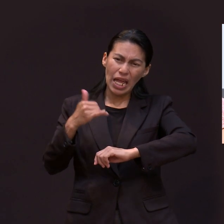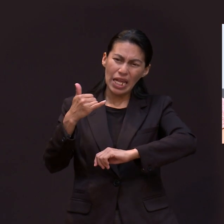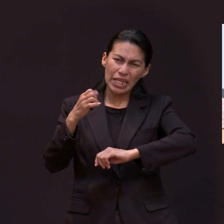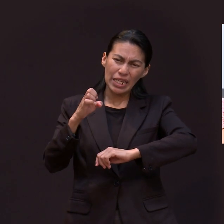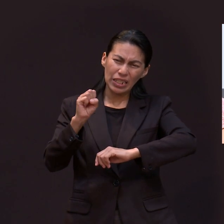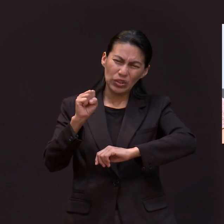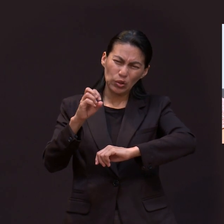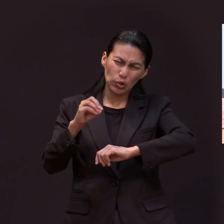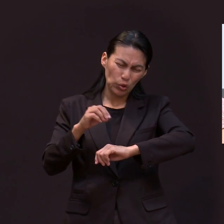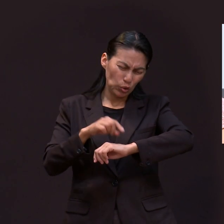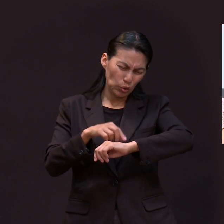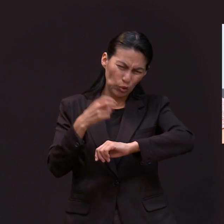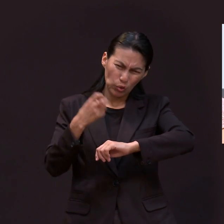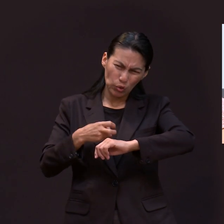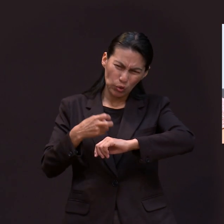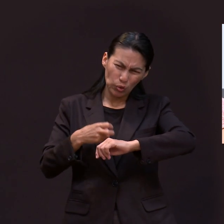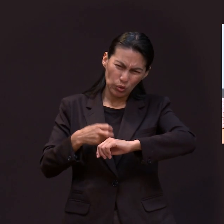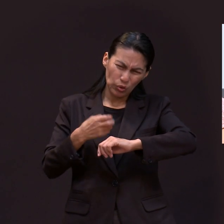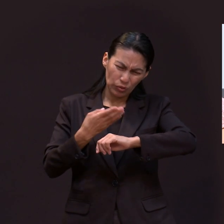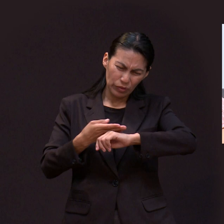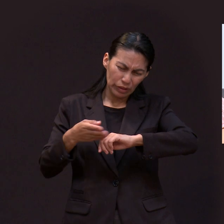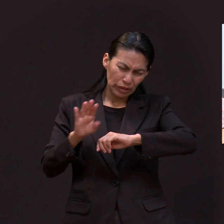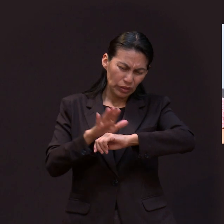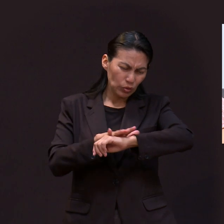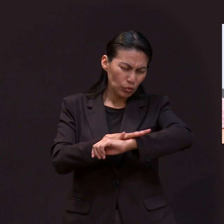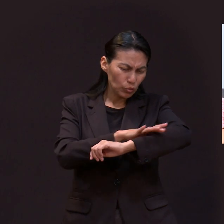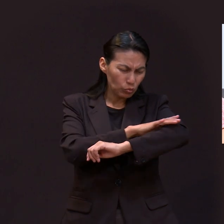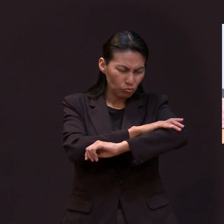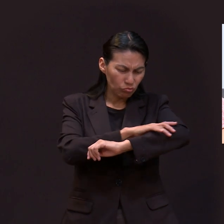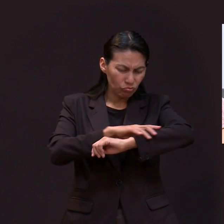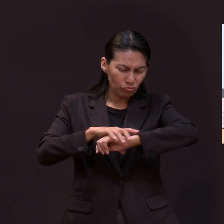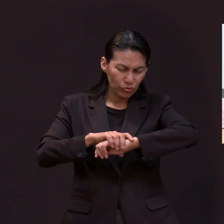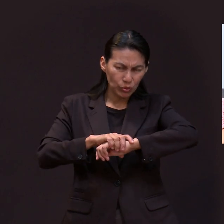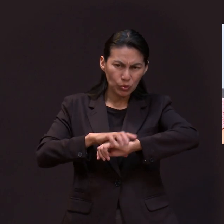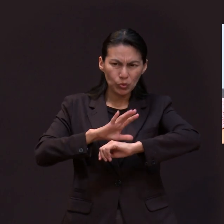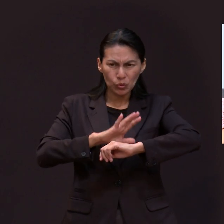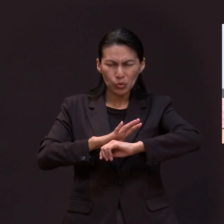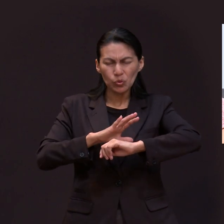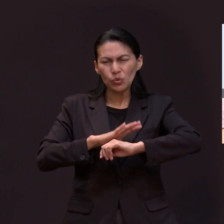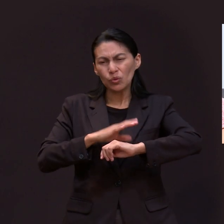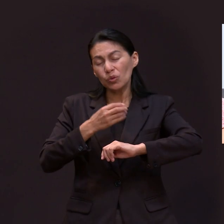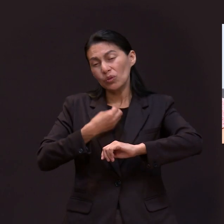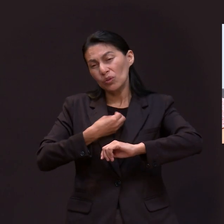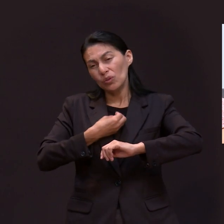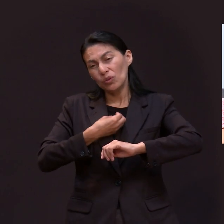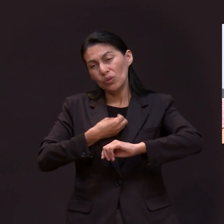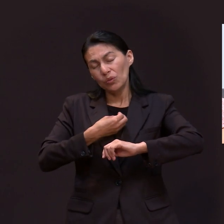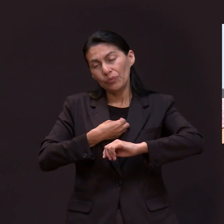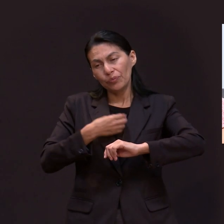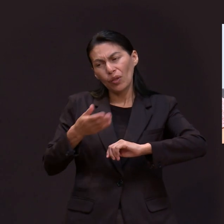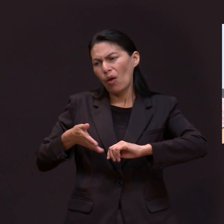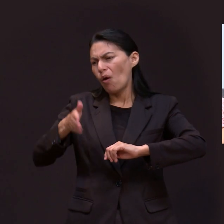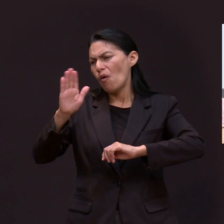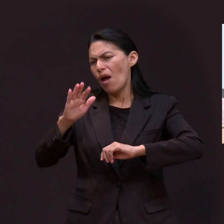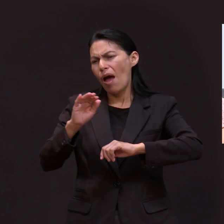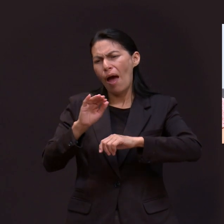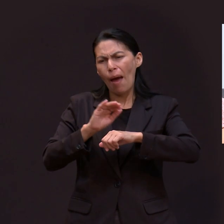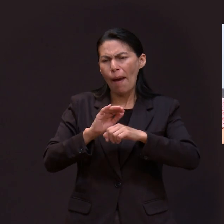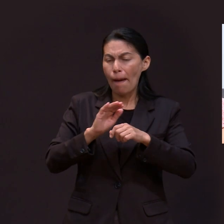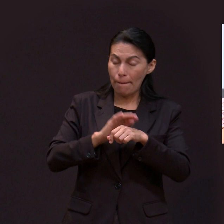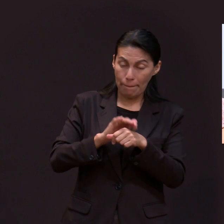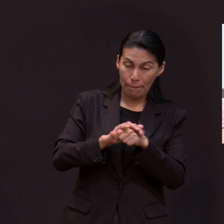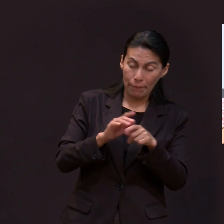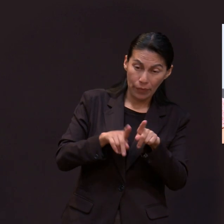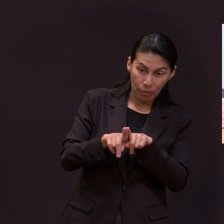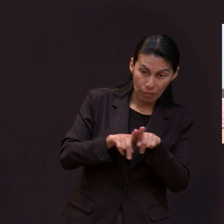había ido a visitar a otro de mis hermanos que de los mayores este y andaban en